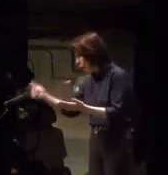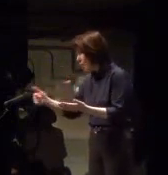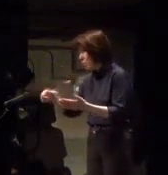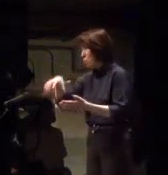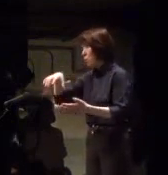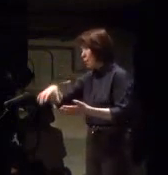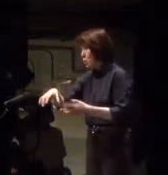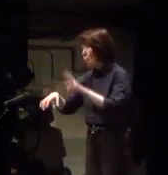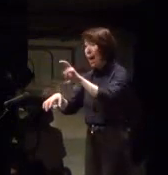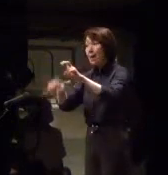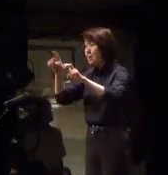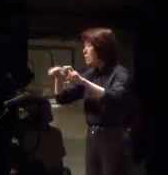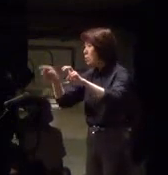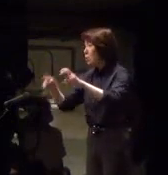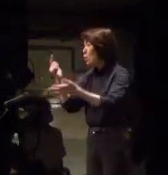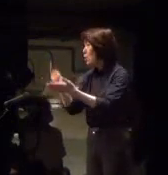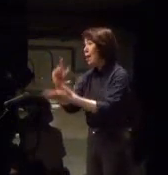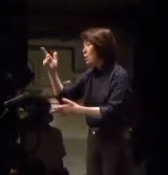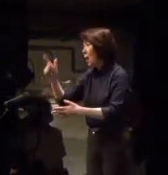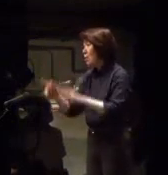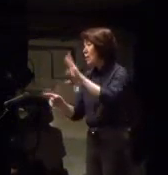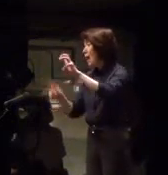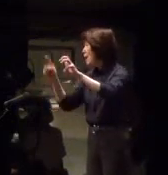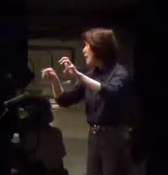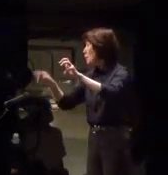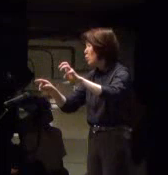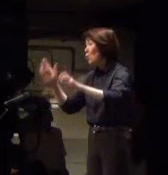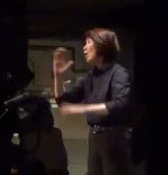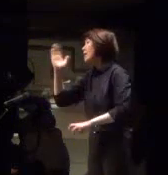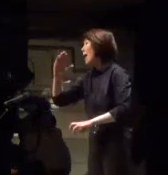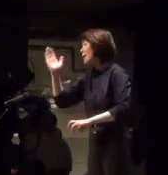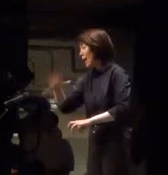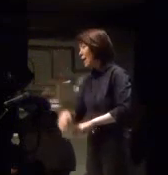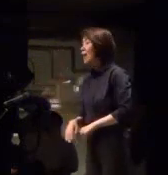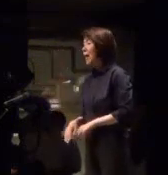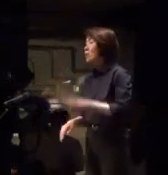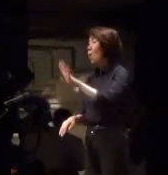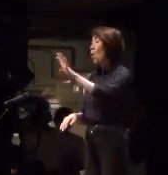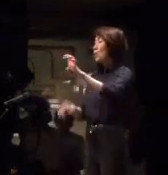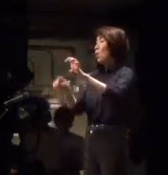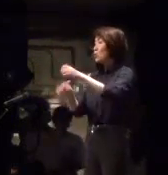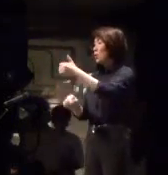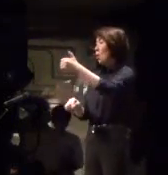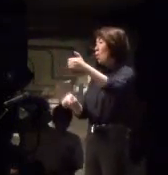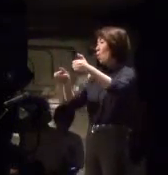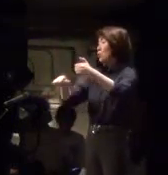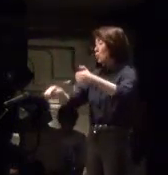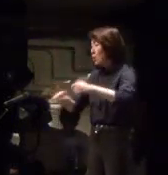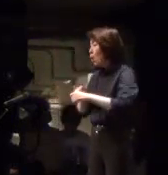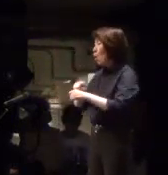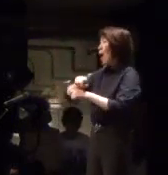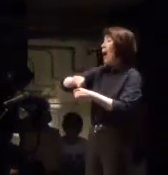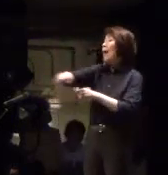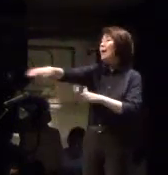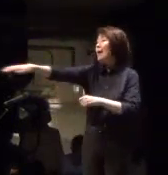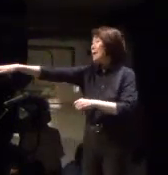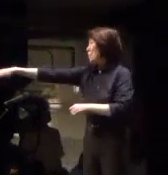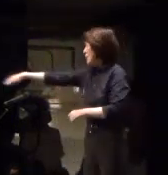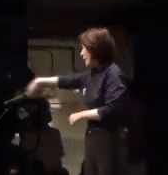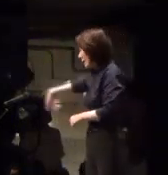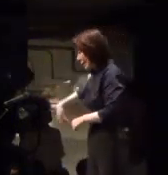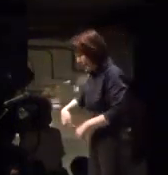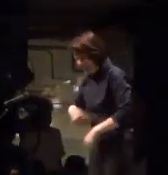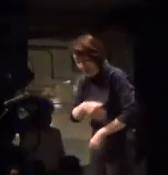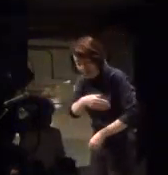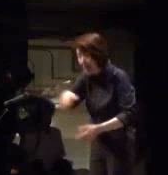たのは20キロでもとどまらない、30キロでもとどまらない、なんと40キロ、50キロという離れたところまでが猛烈な